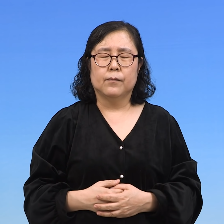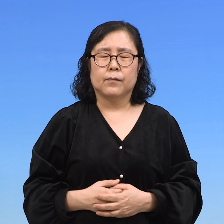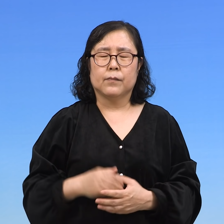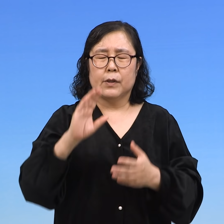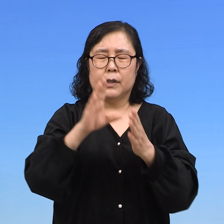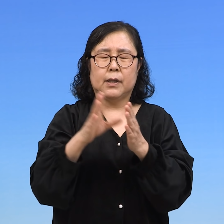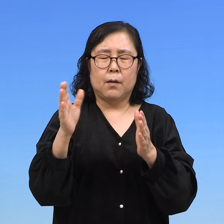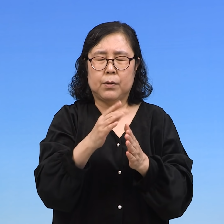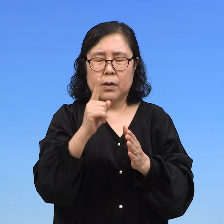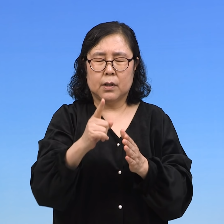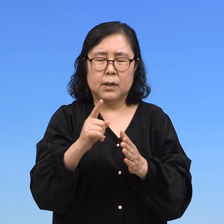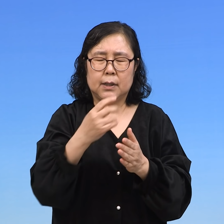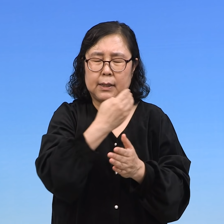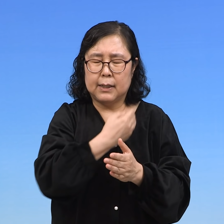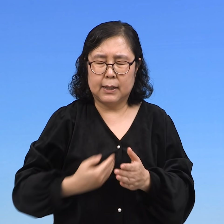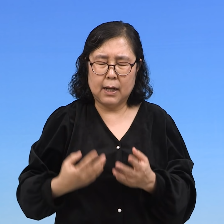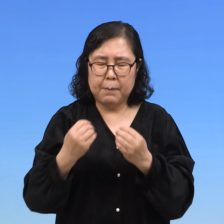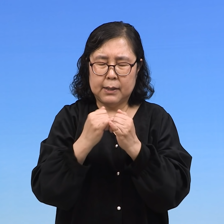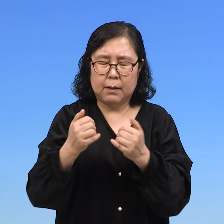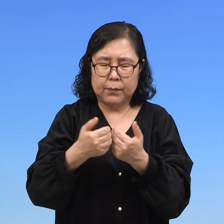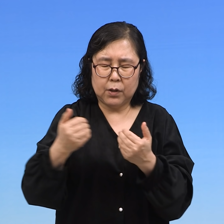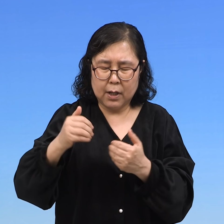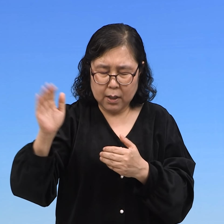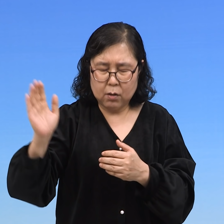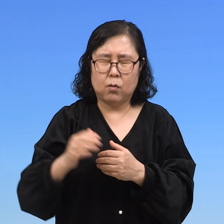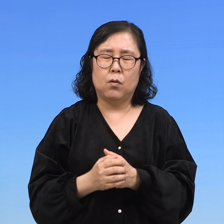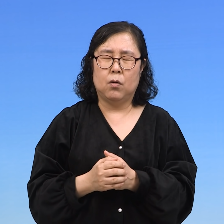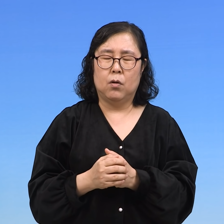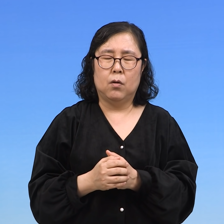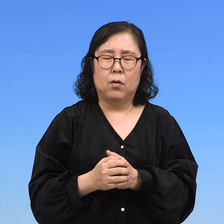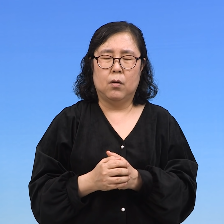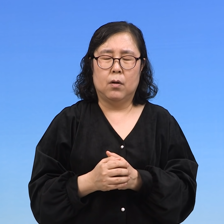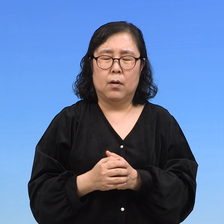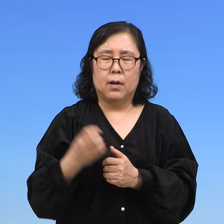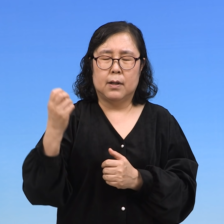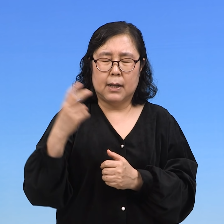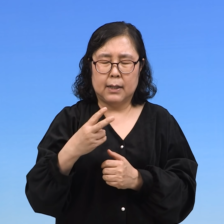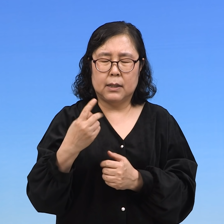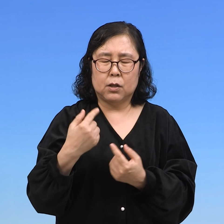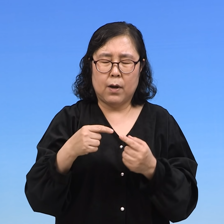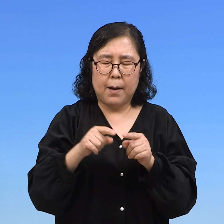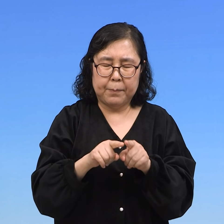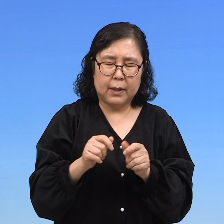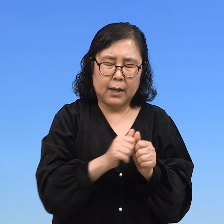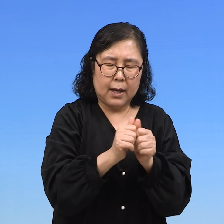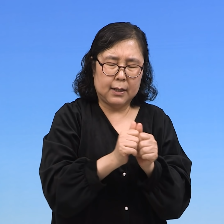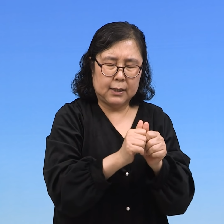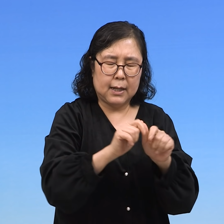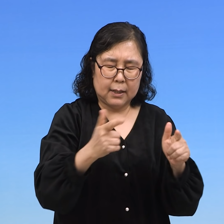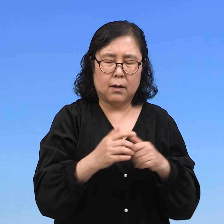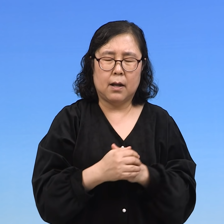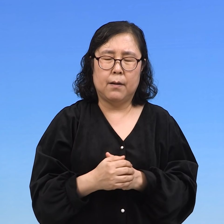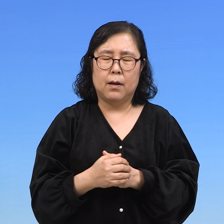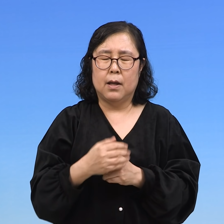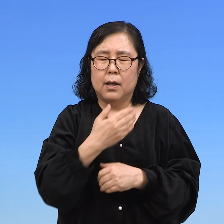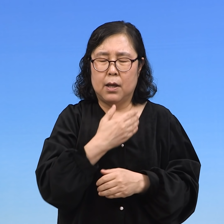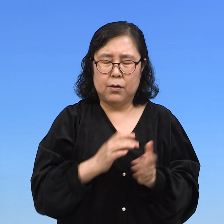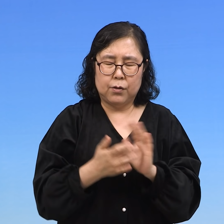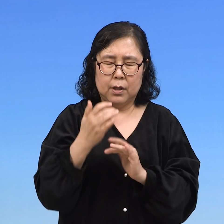그때부터 그의 제자 중에서 많은 사람이 떠나가고 다시 그와 함께 다니지 아니하더라